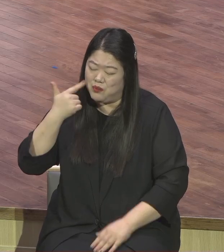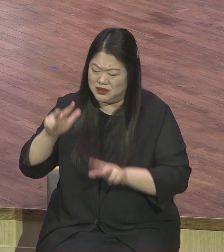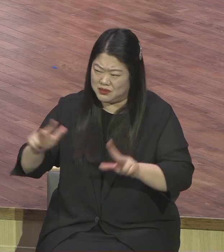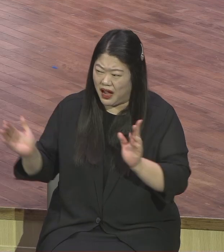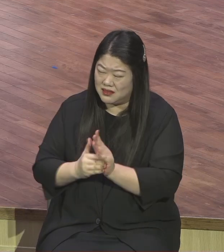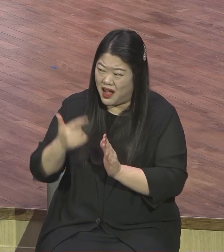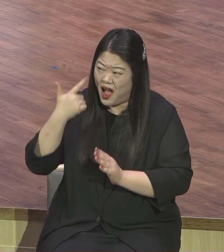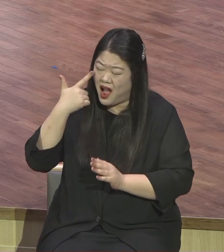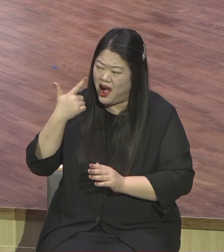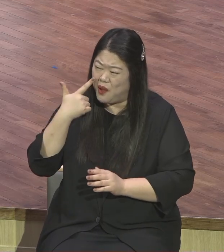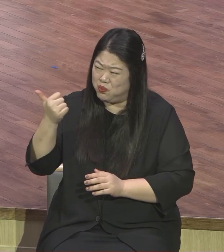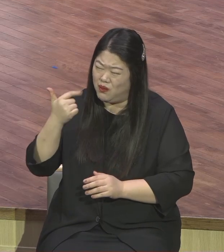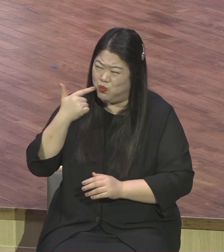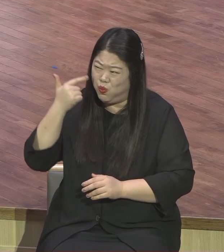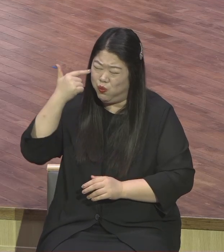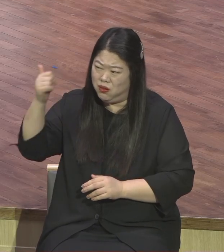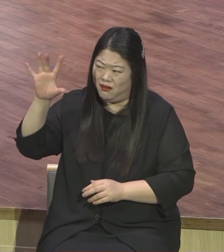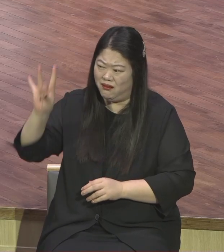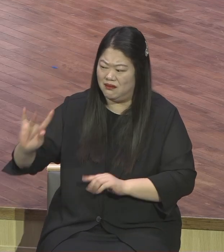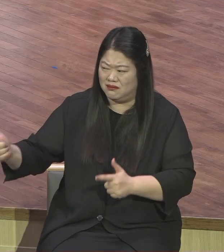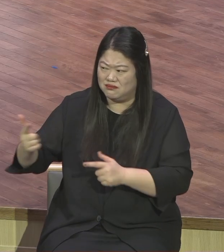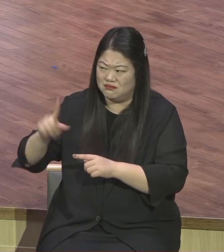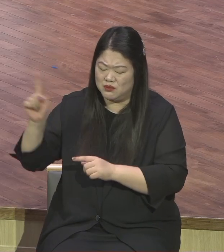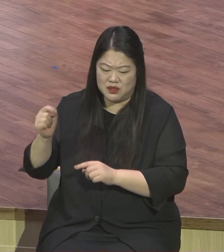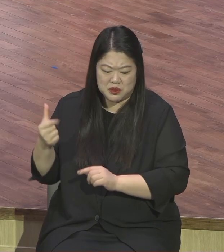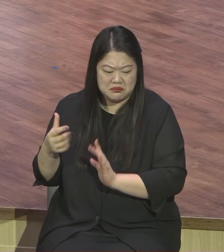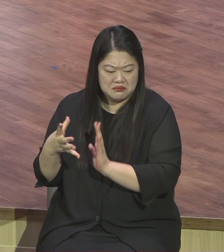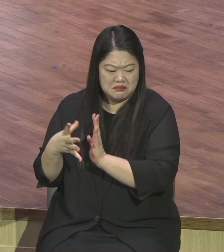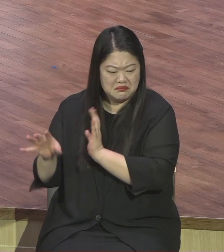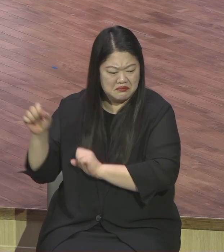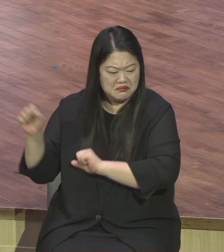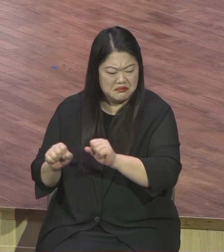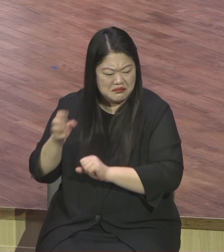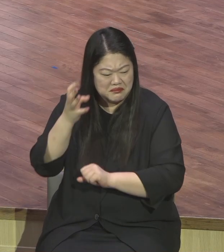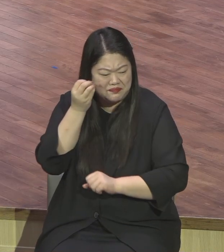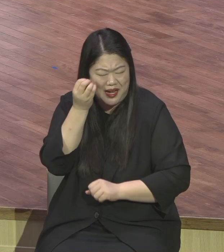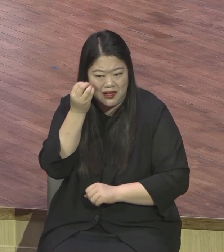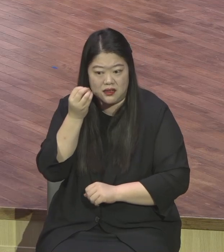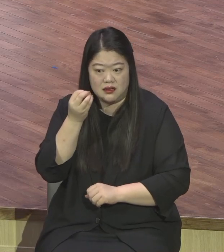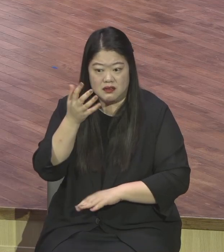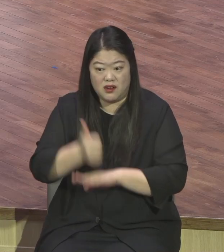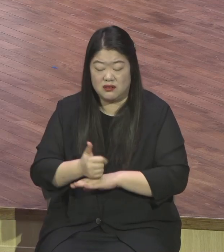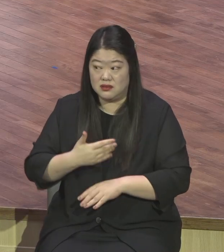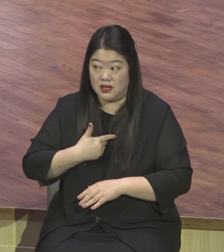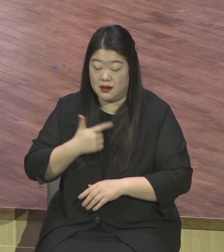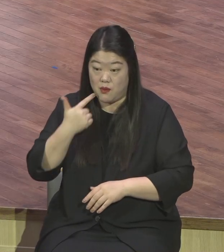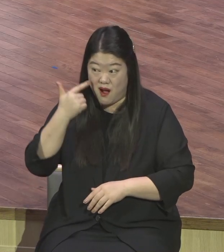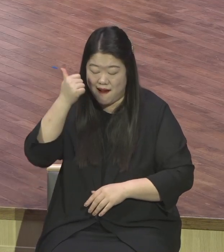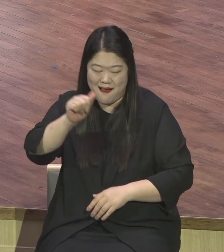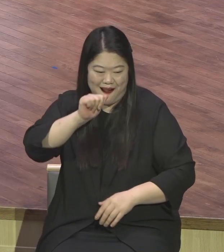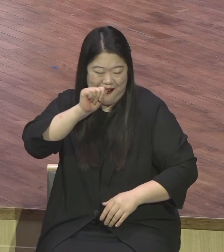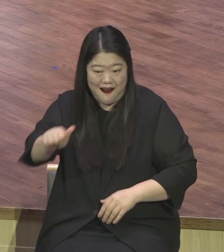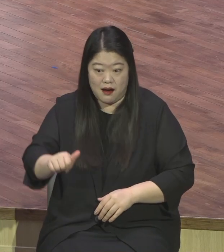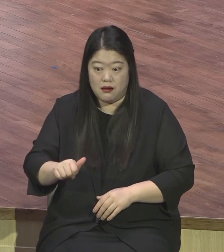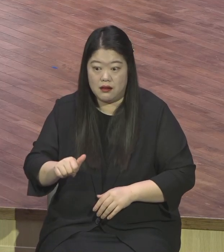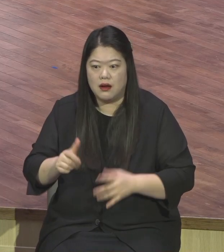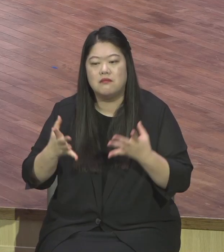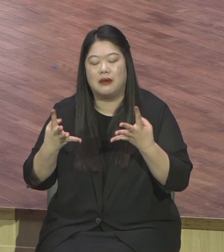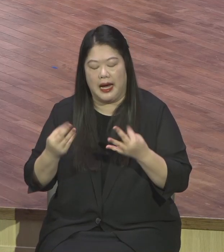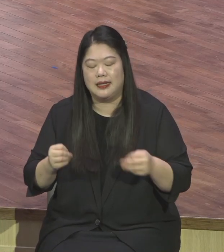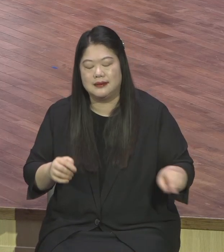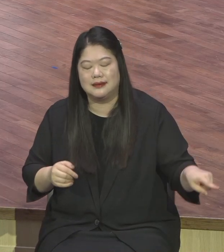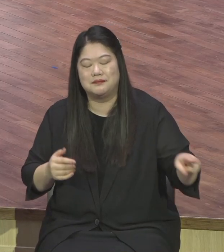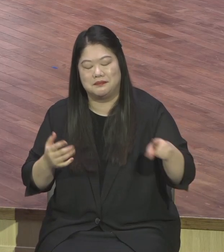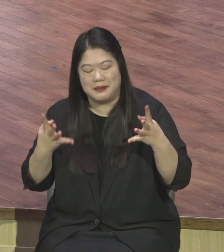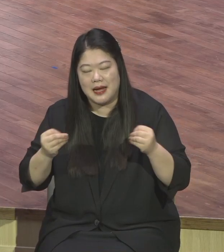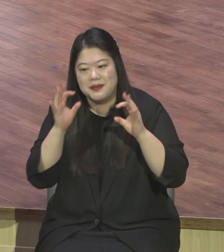교회들의 대부분 그렇습니다. 우리는 언약이 있기 때문에 우리 자녀들에게 언약 전달해서 여러분